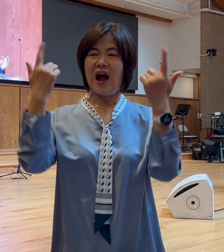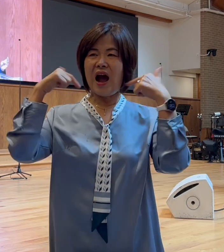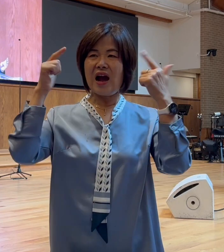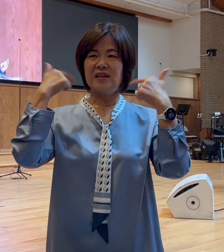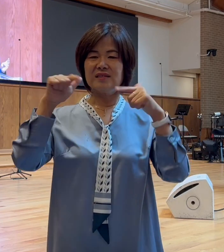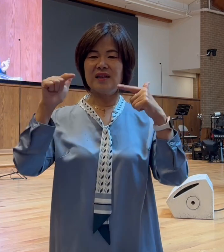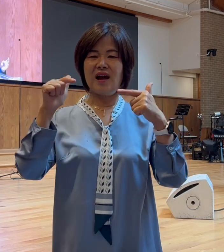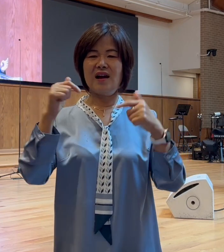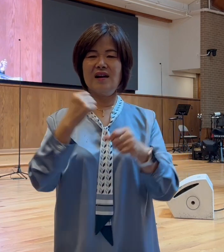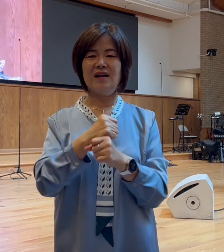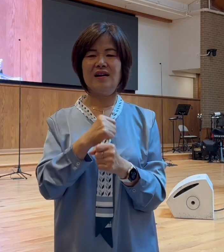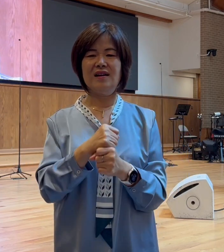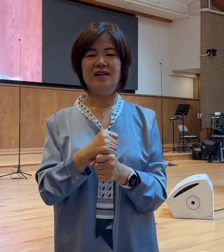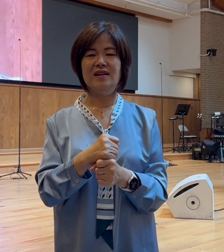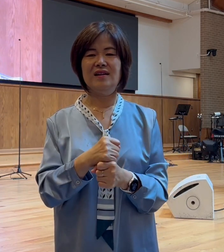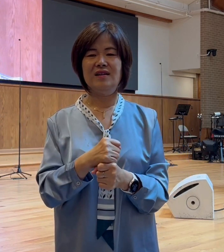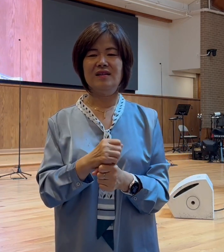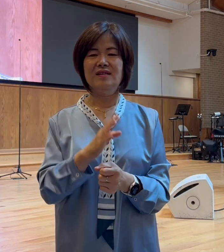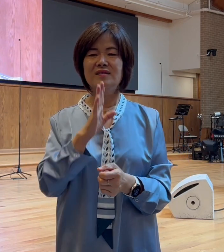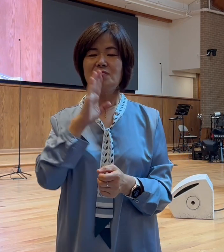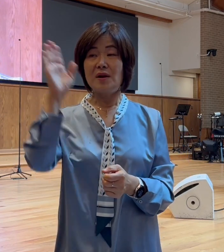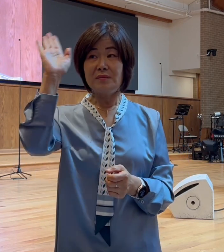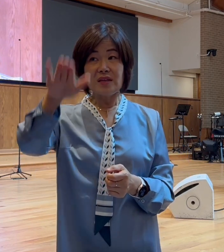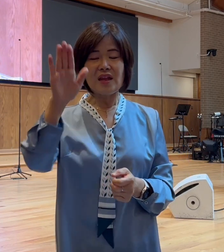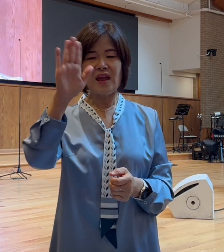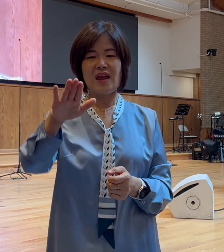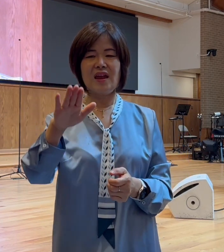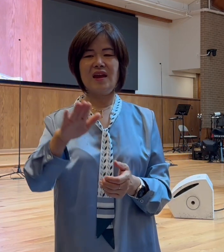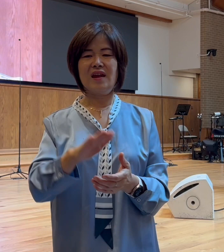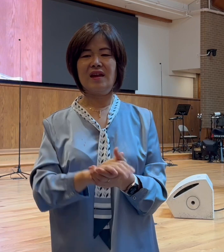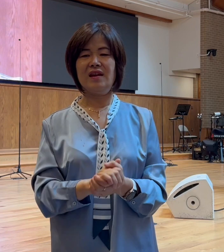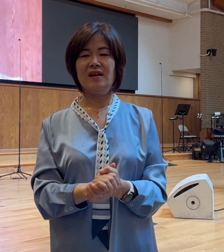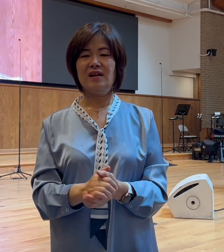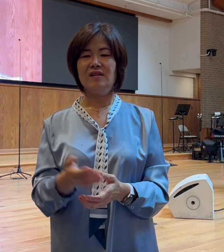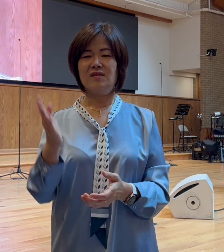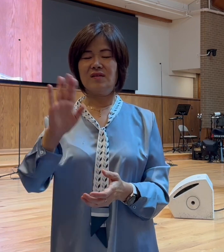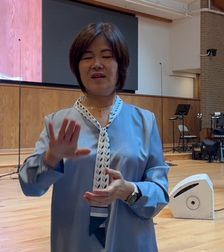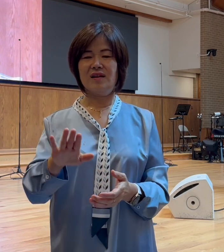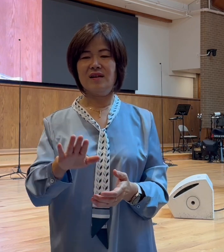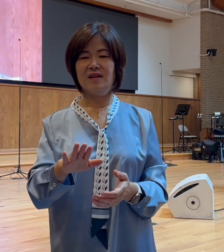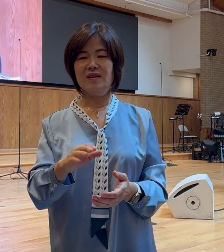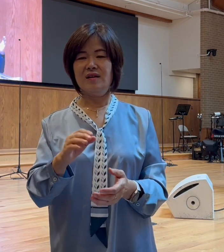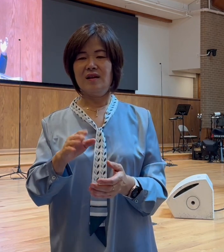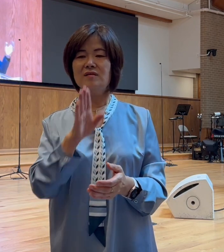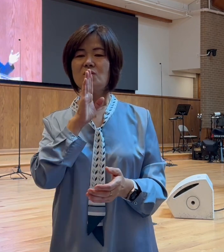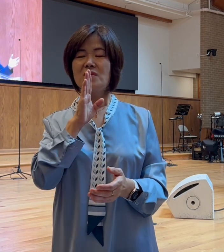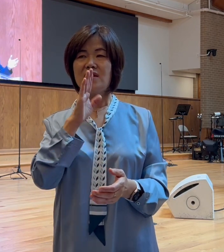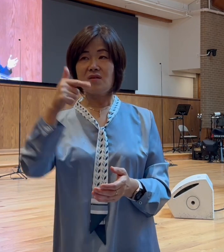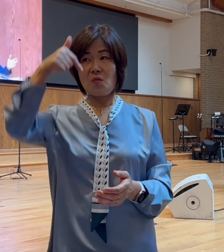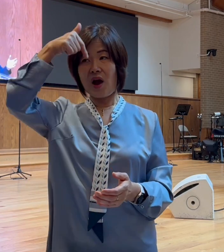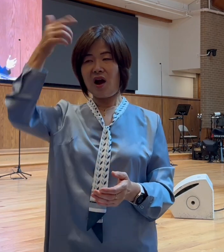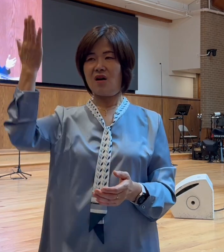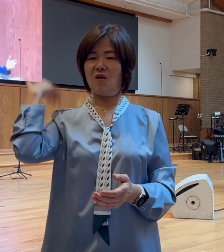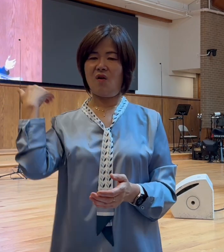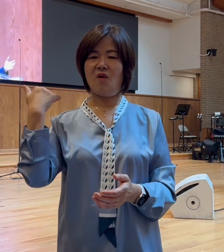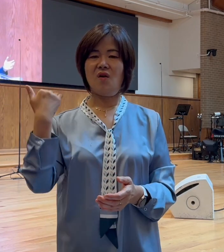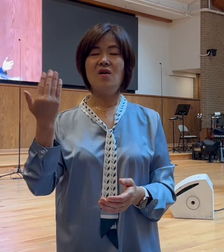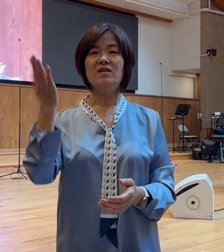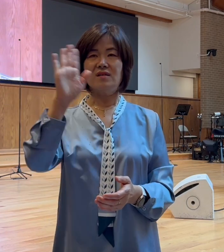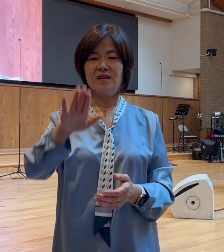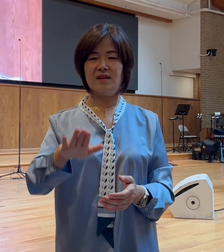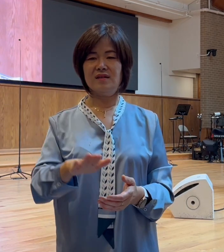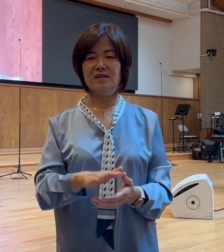과거를 가리키거나 미완료형은 미래를 가리키거나 하는 건 아닙니다. 그러나 완료형은 비교적 과거를 많이 가리켜요.